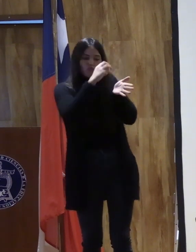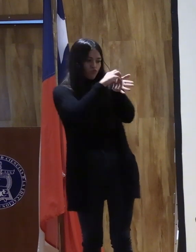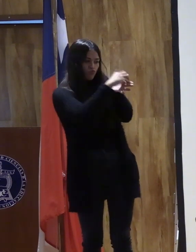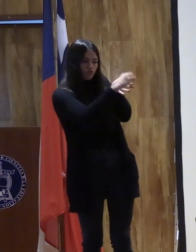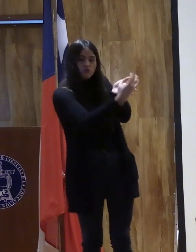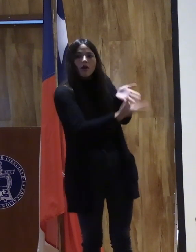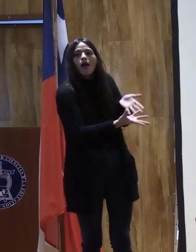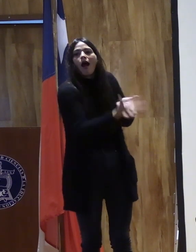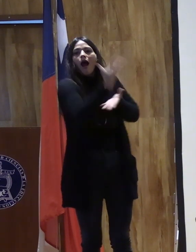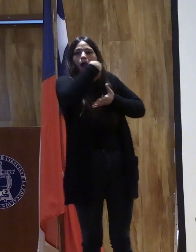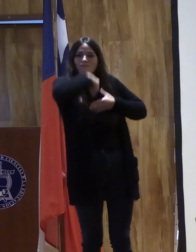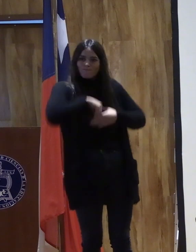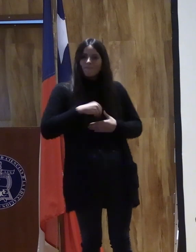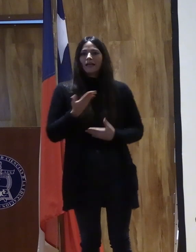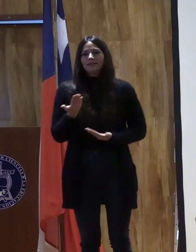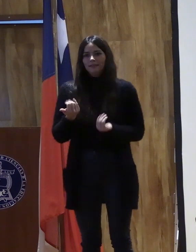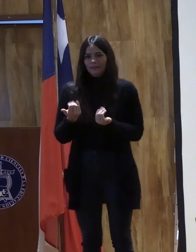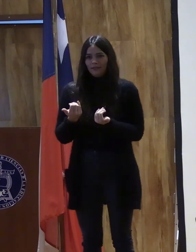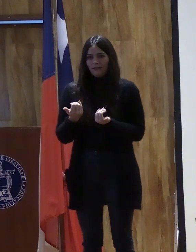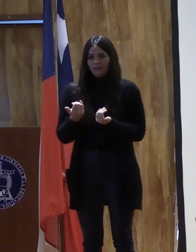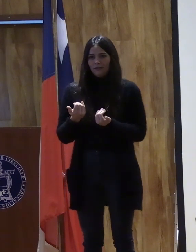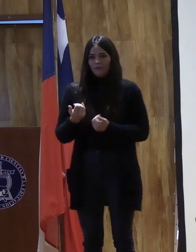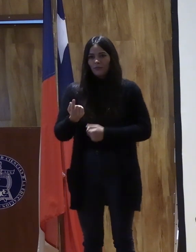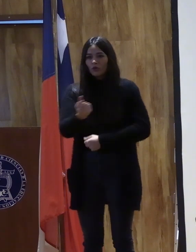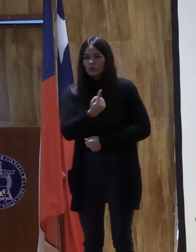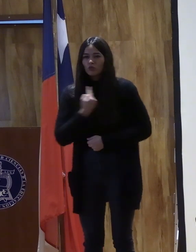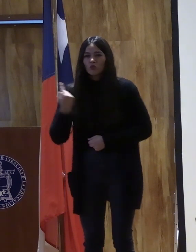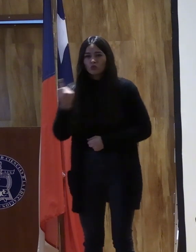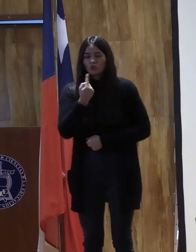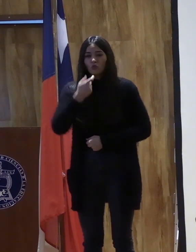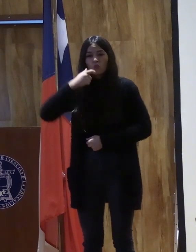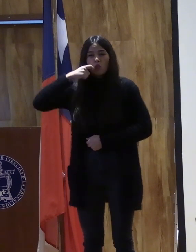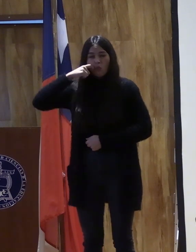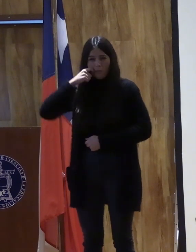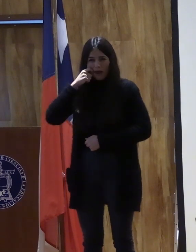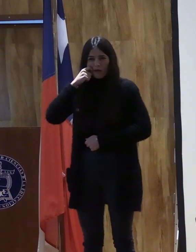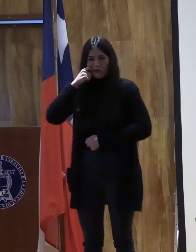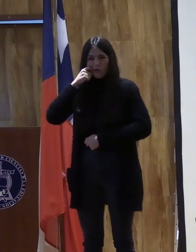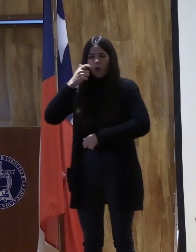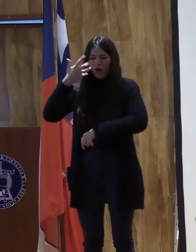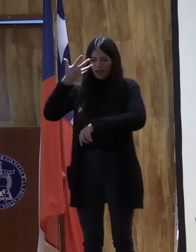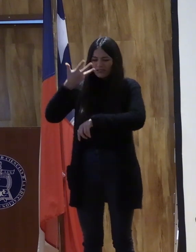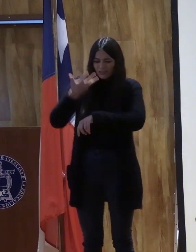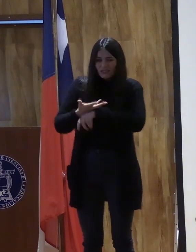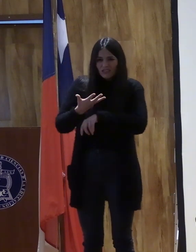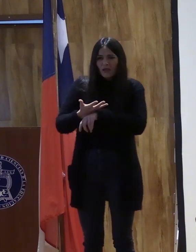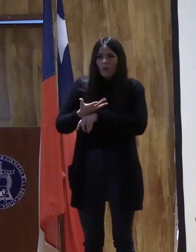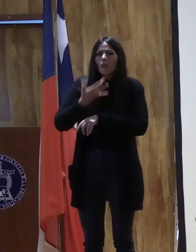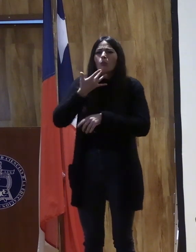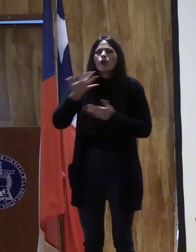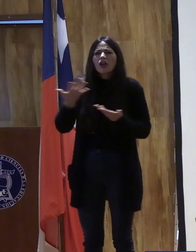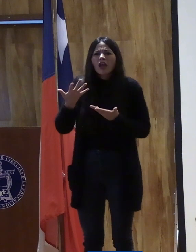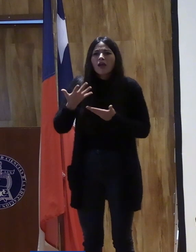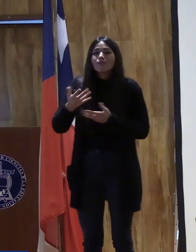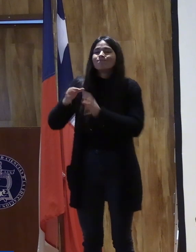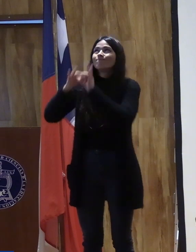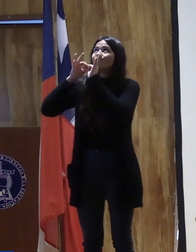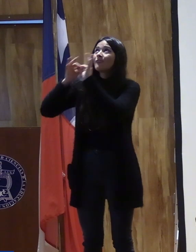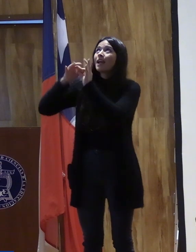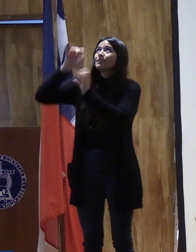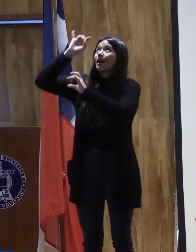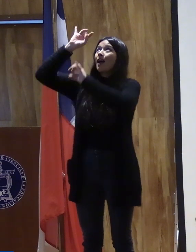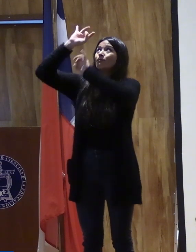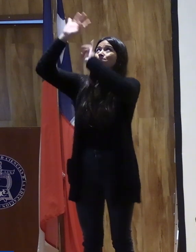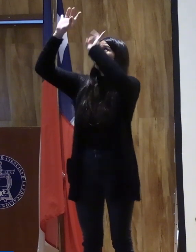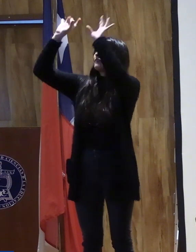Pero nosotros existimos solo porque hubo estrellas que generaran la